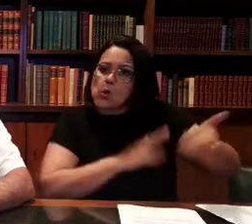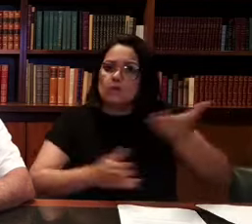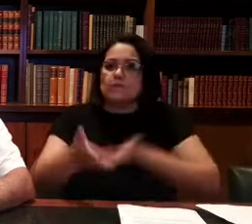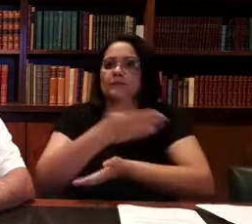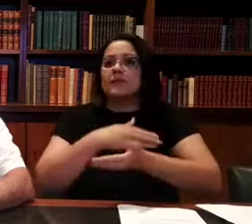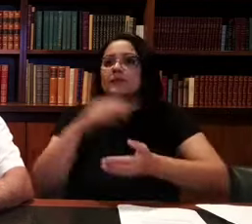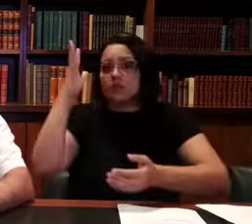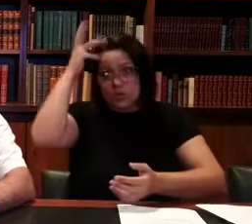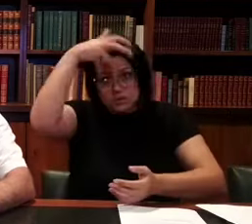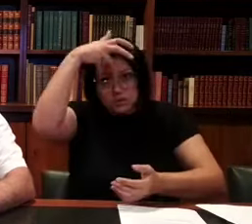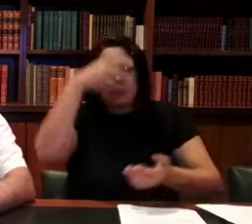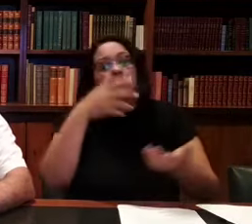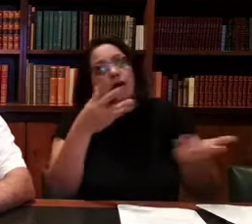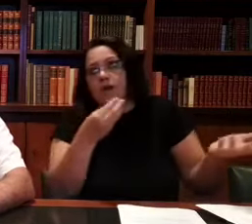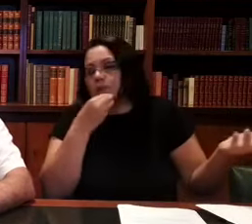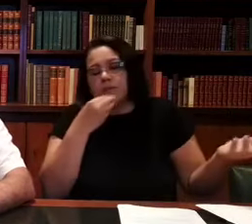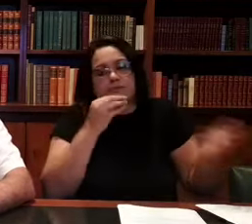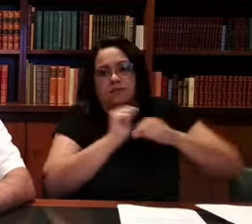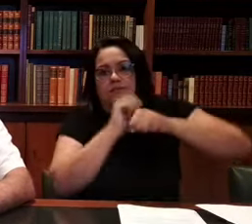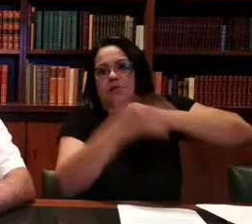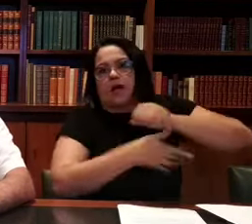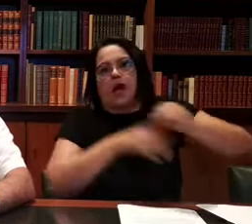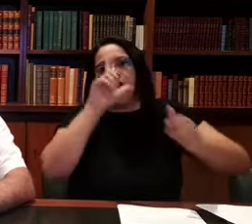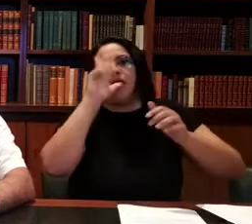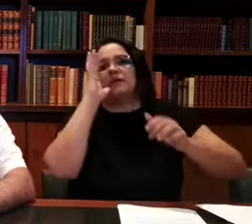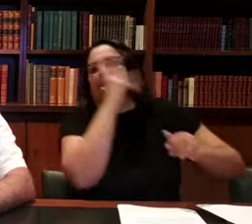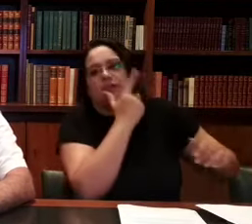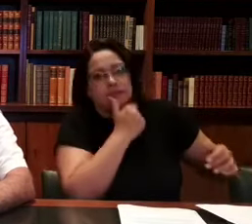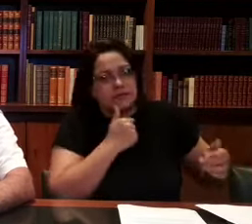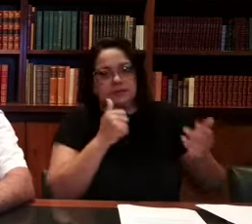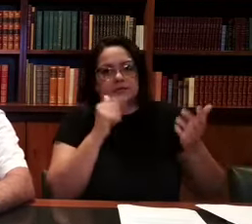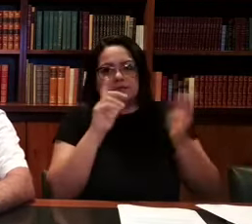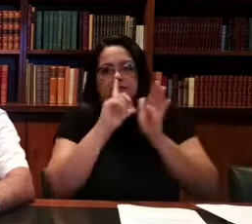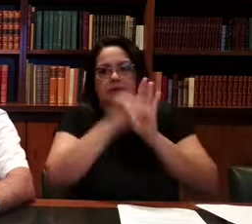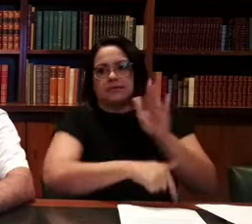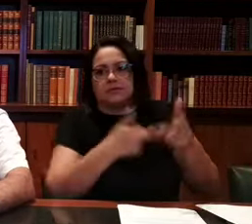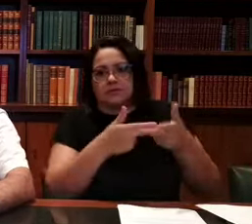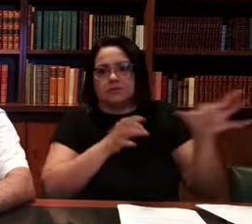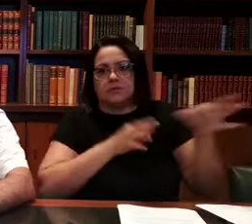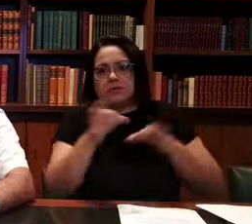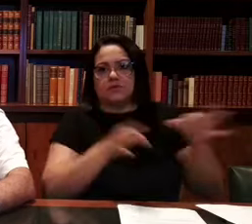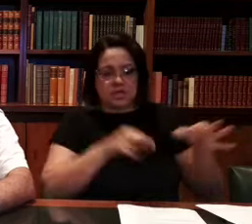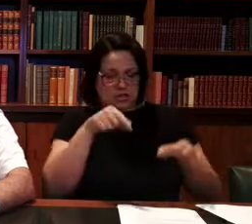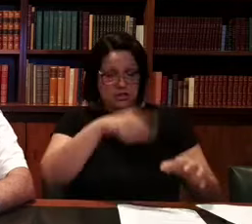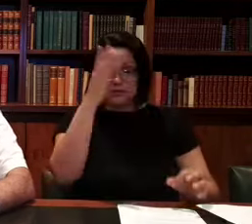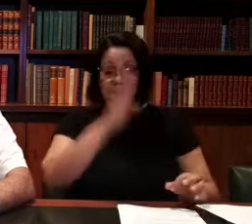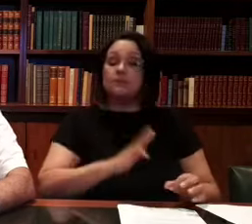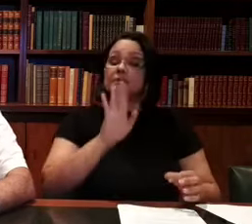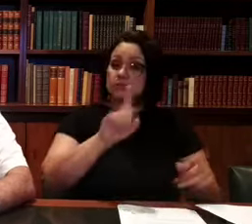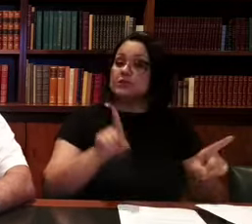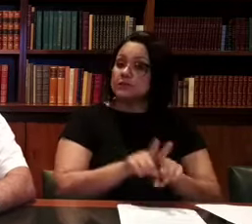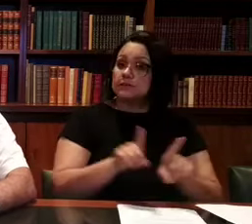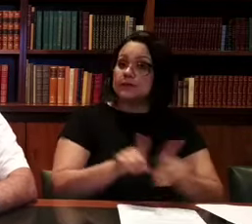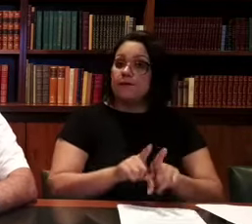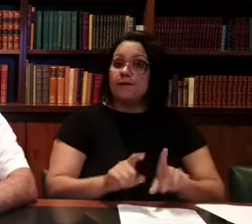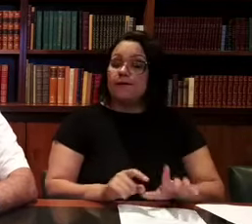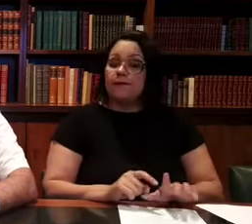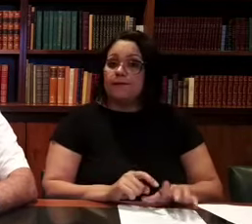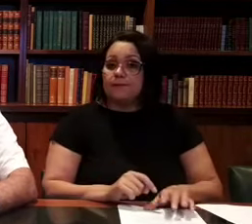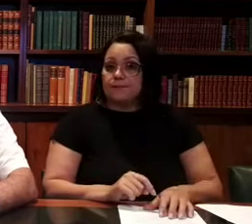pandemia atrasou outros projetos que tinham o governo americano aqui no Brasil tá certo e também né